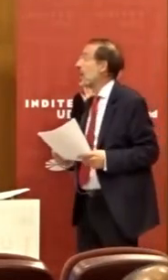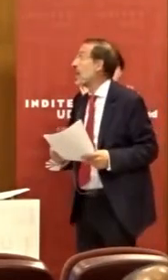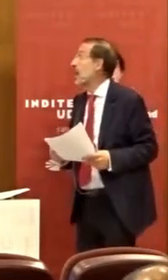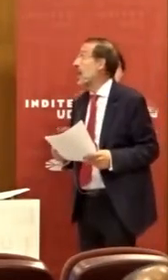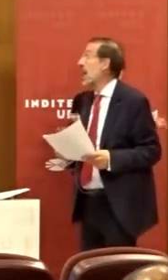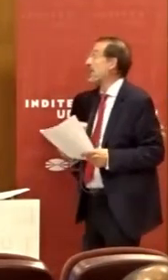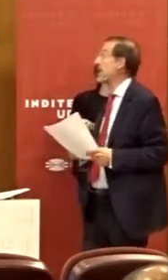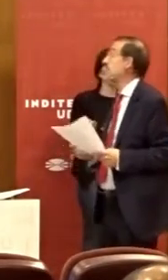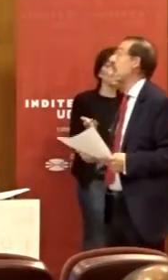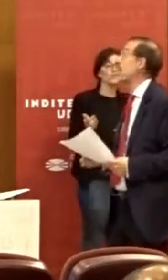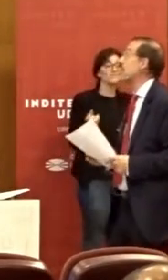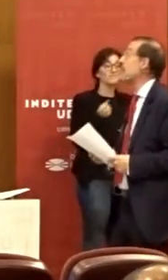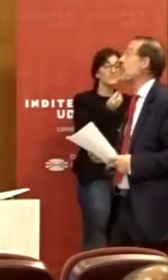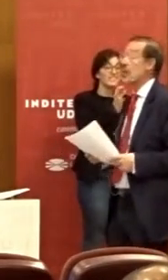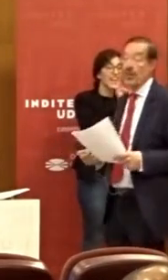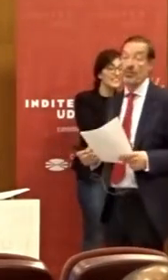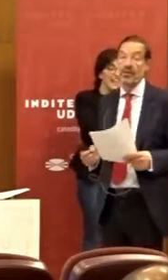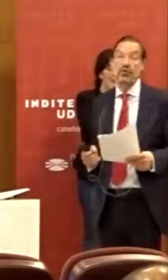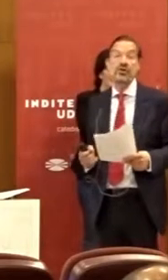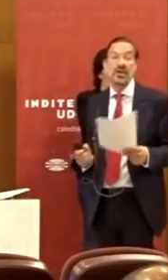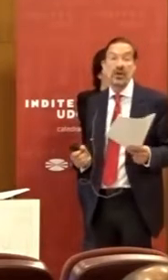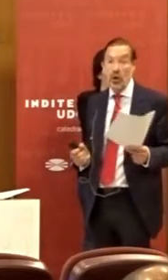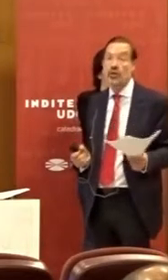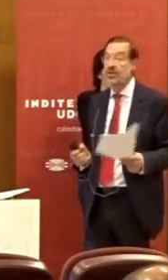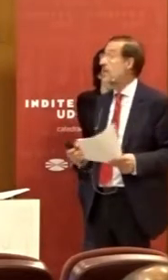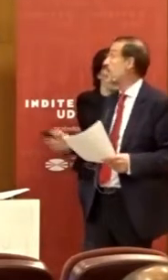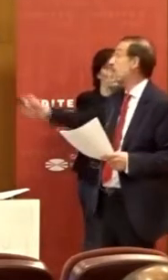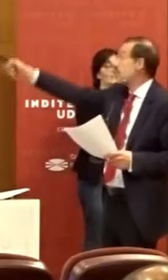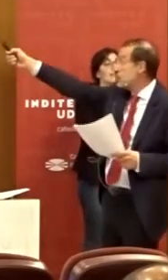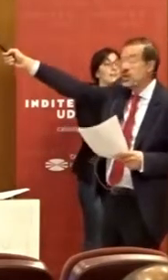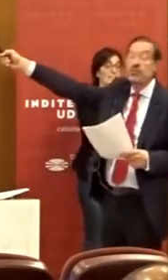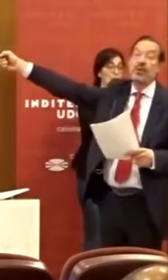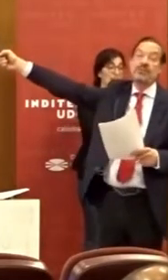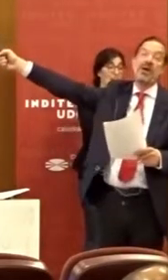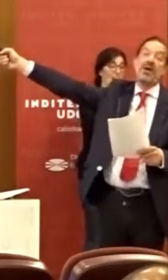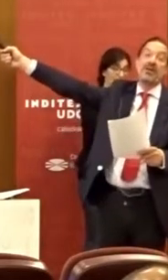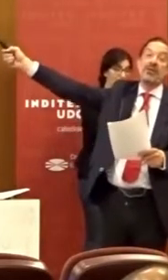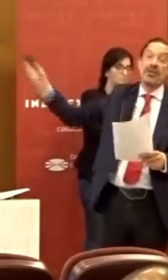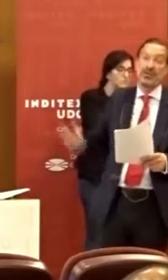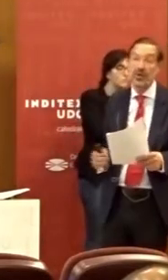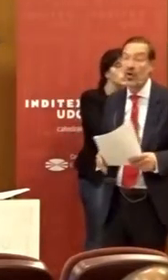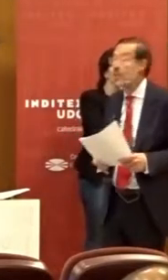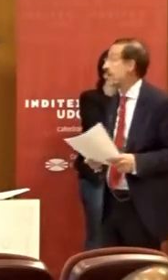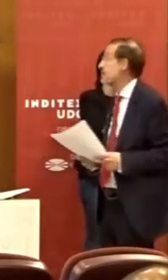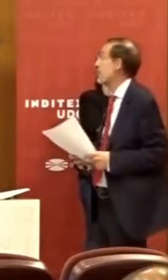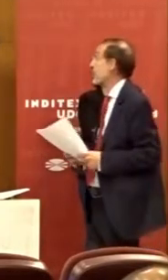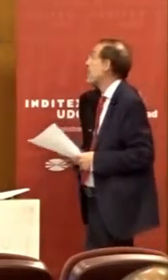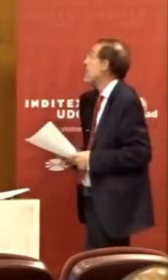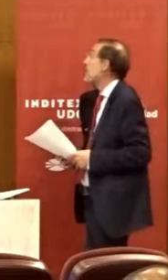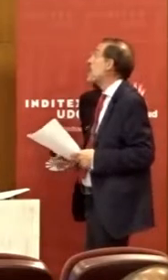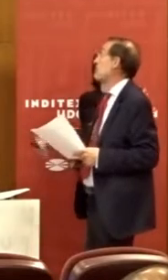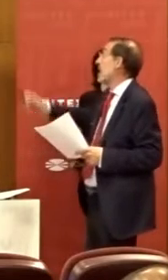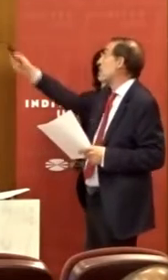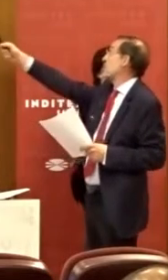cambio, la tasa de empleo de la población con discapacidad es muchísimo más baja, es del